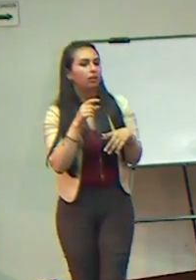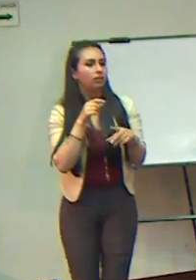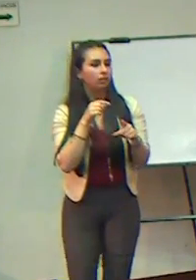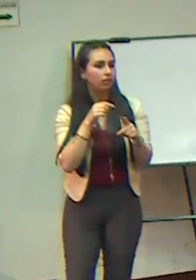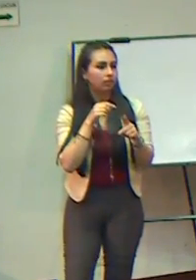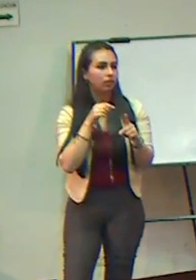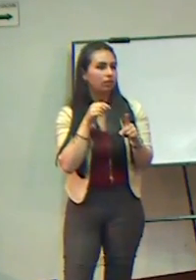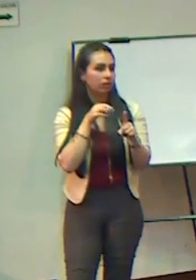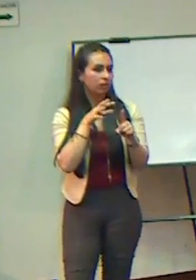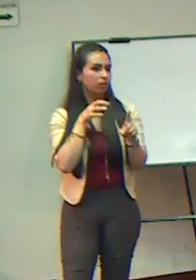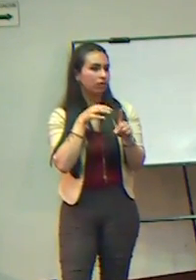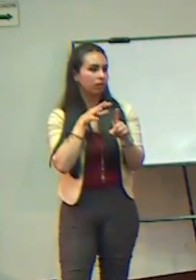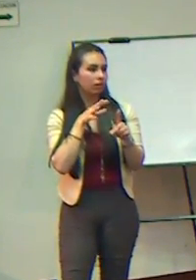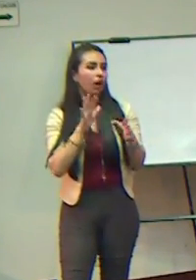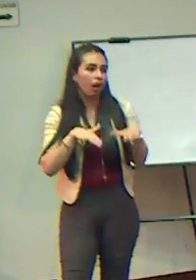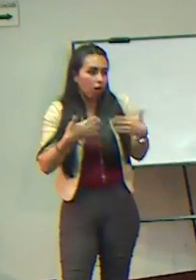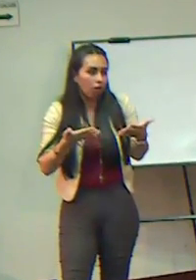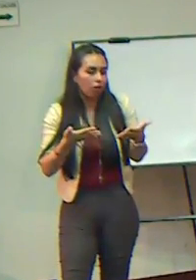estudiantiles?